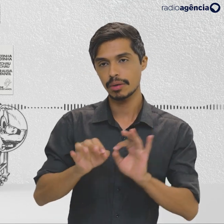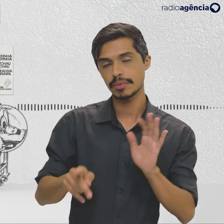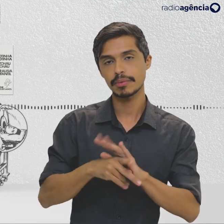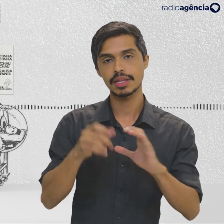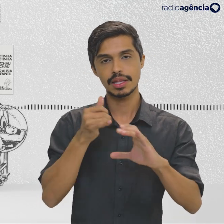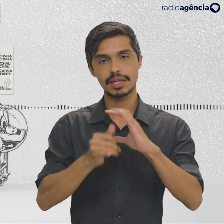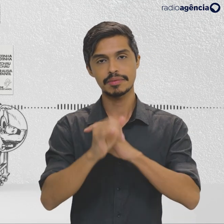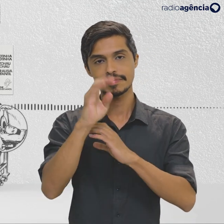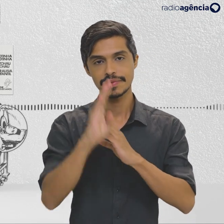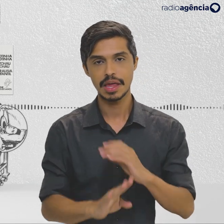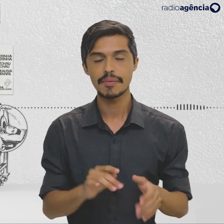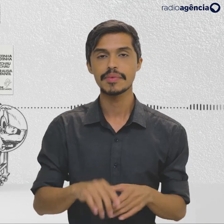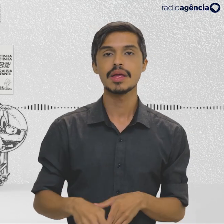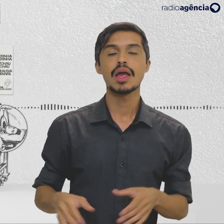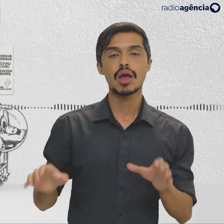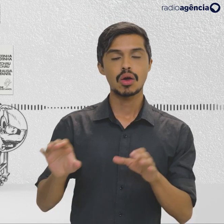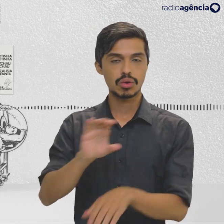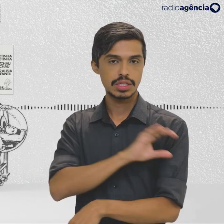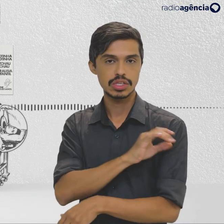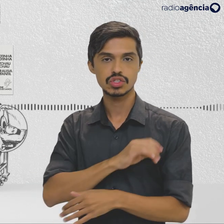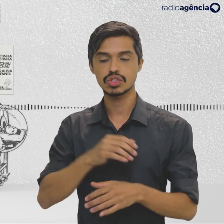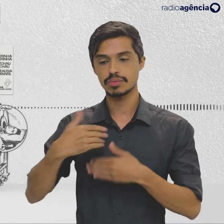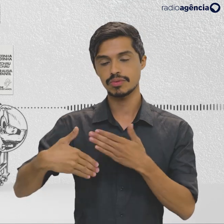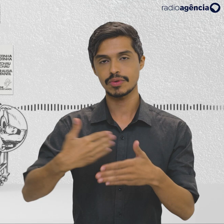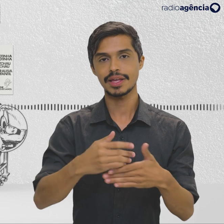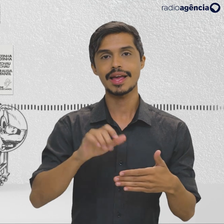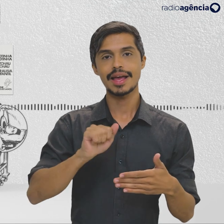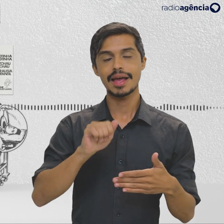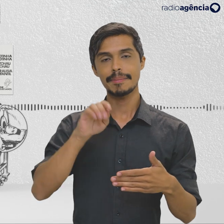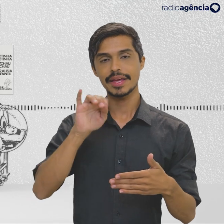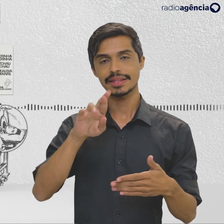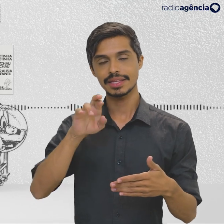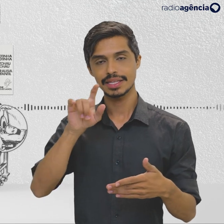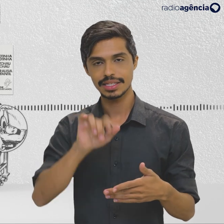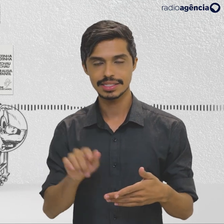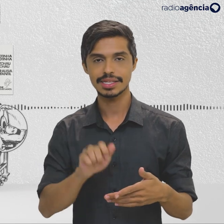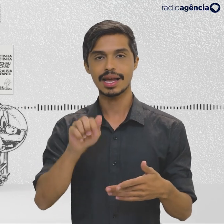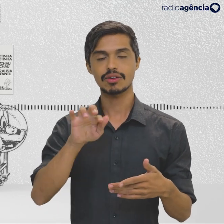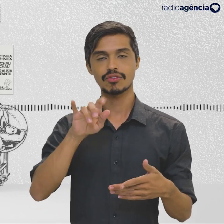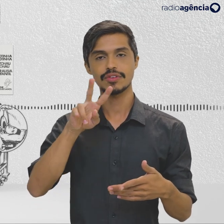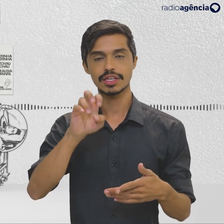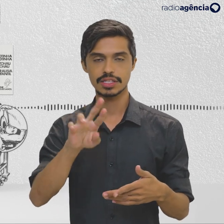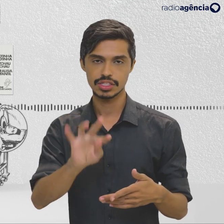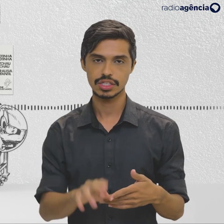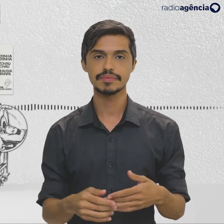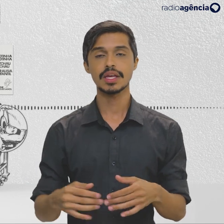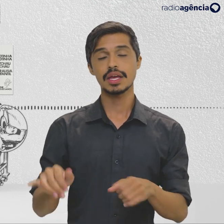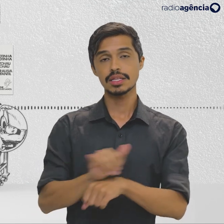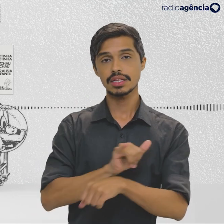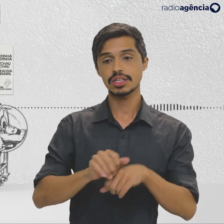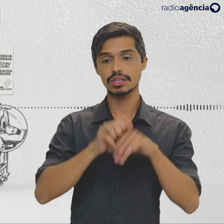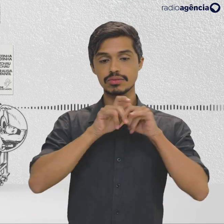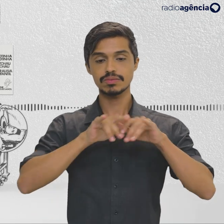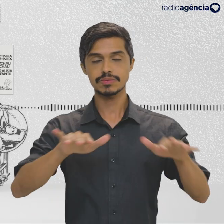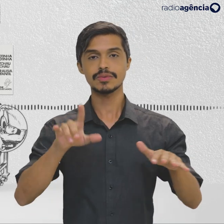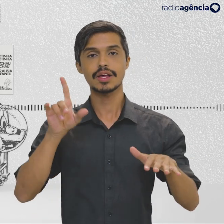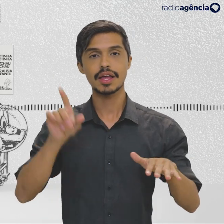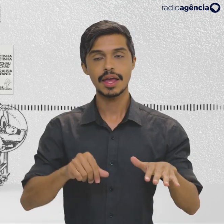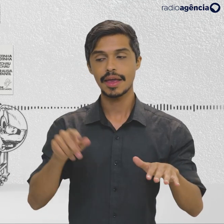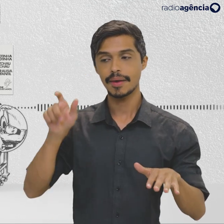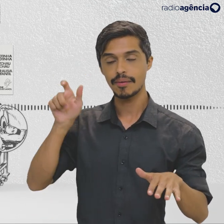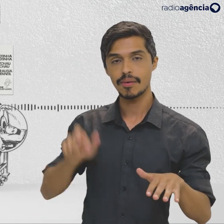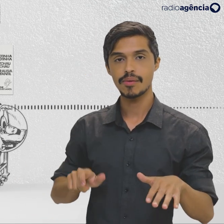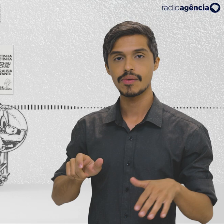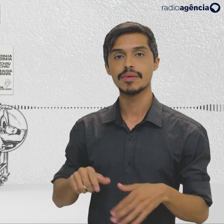de áudio da EBC a coordenação de processos é da Beatriz Arco Verde a estratégia de publicação e a distribuição nas redes